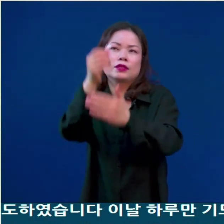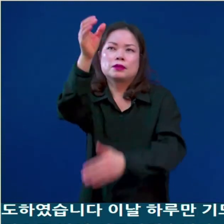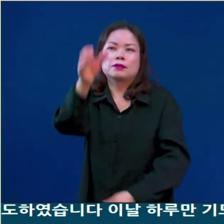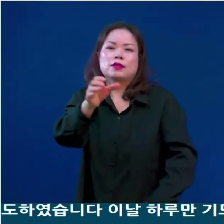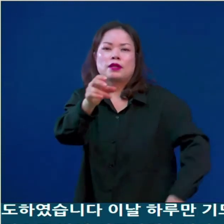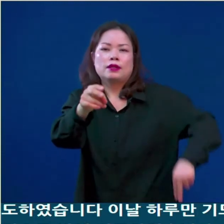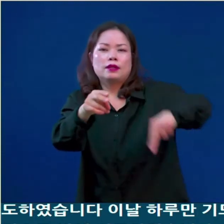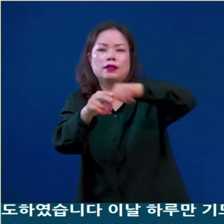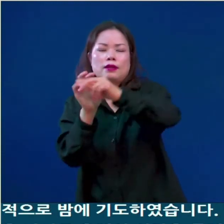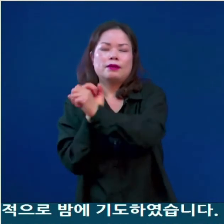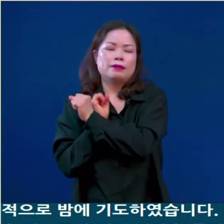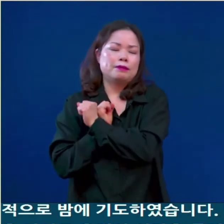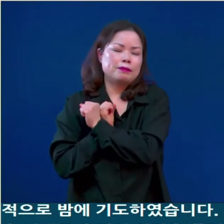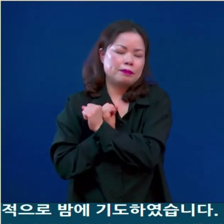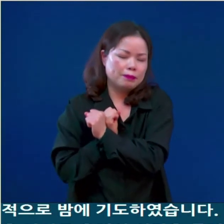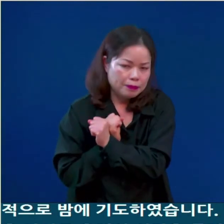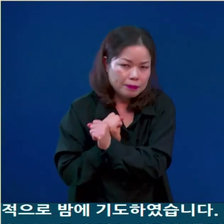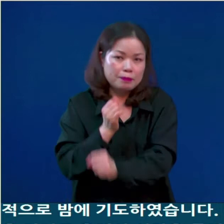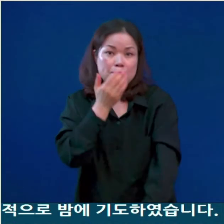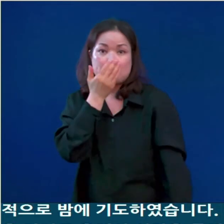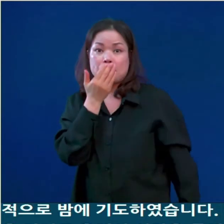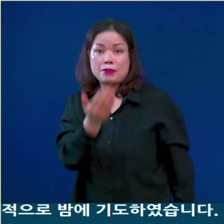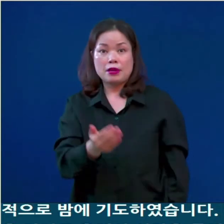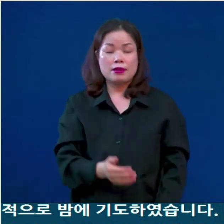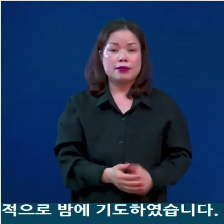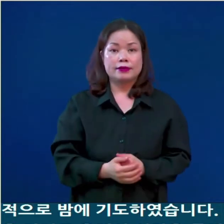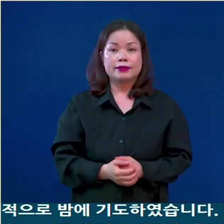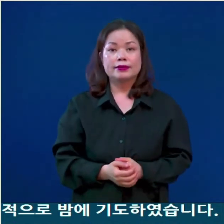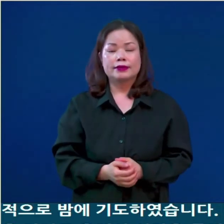십자가를 짊어질 수 있게 되었습니다.